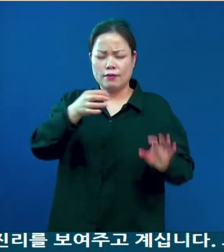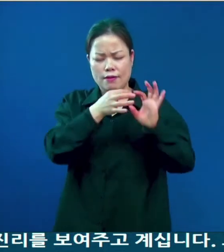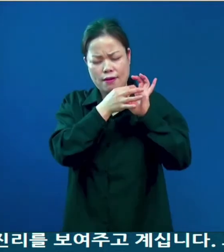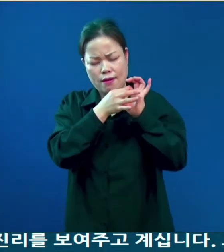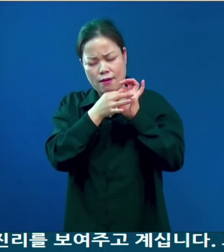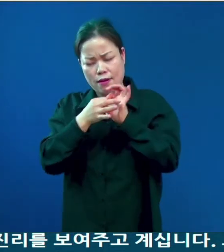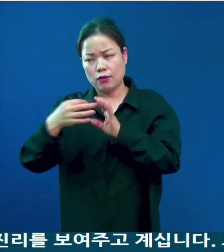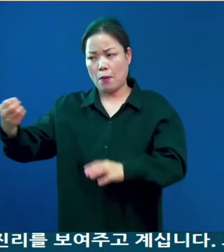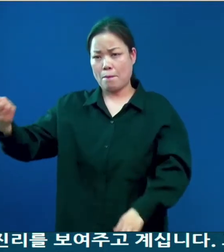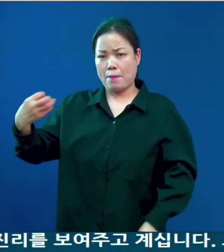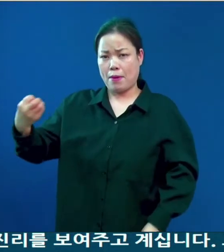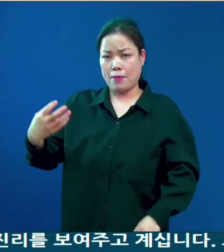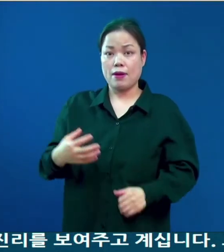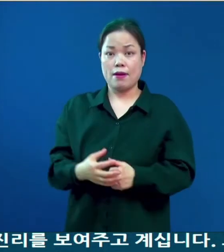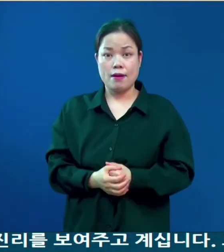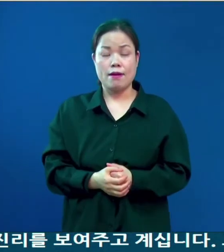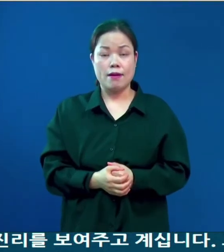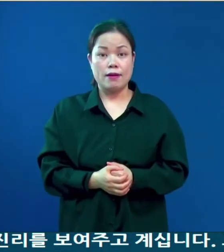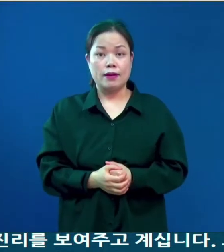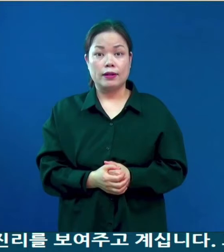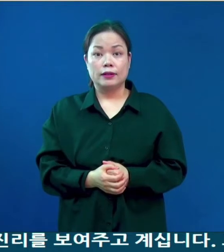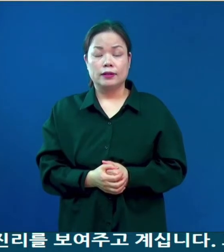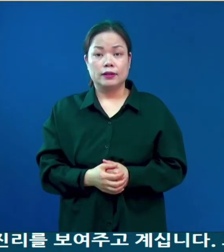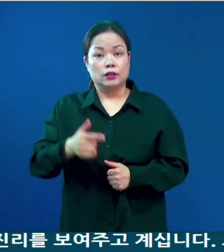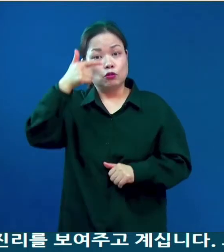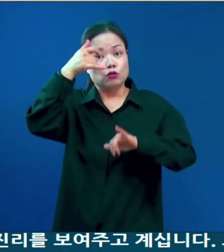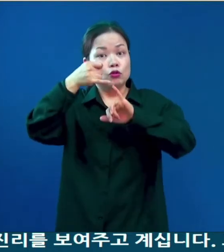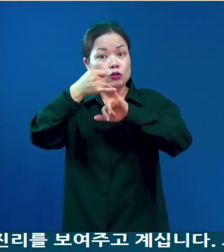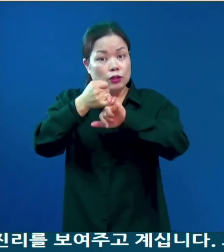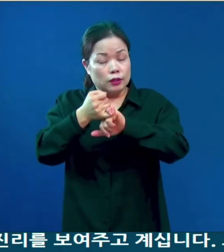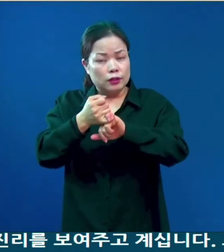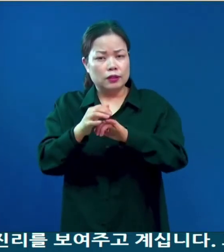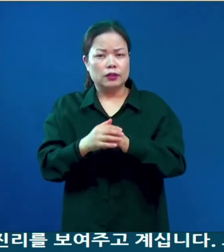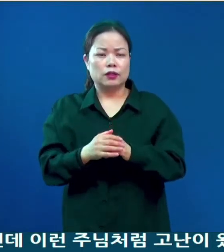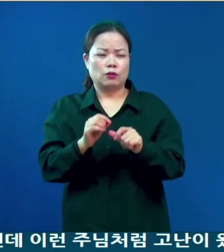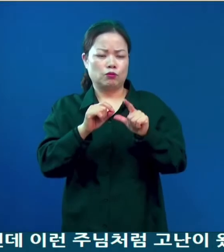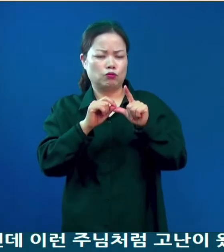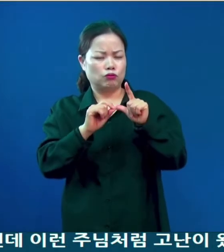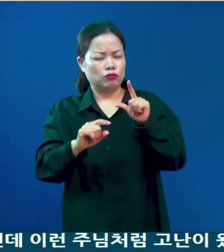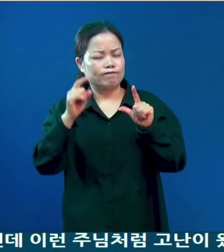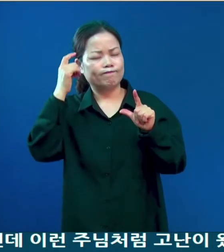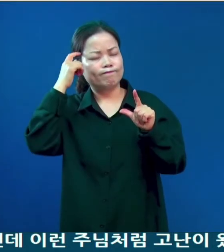우리에게 말씀하고 계시는 거죠. 그래서 이 구약에도 이제 이런 부분을 좀